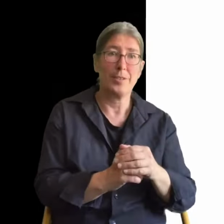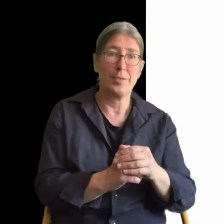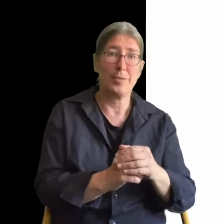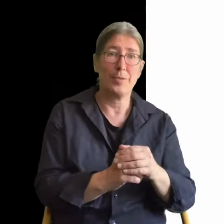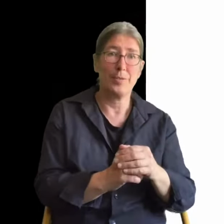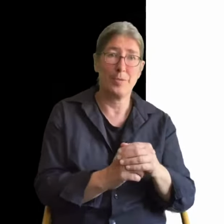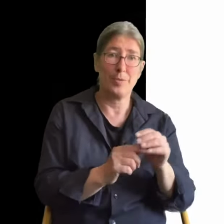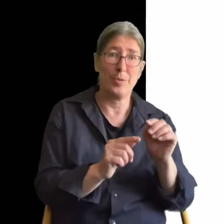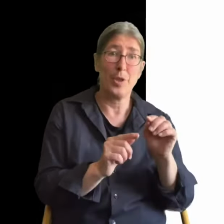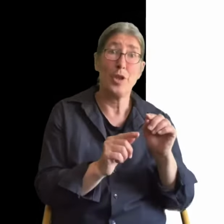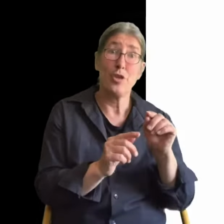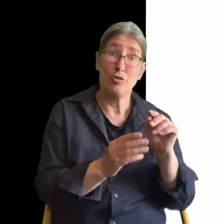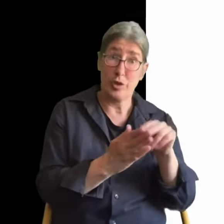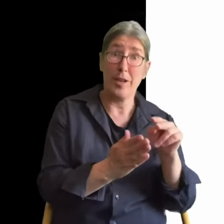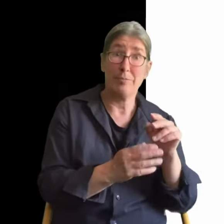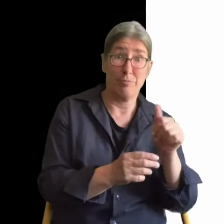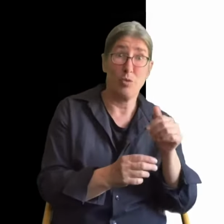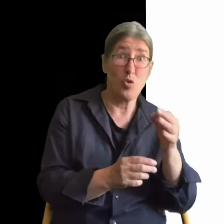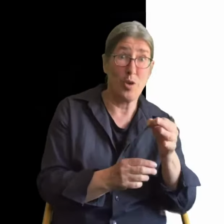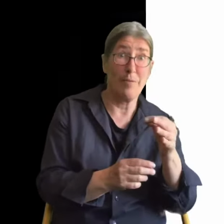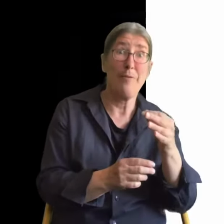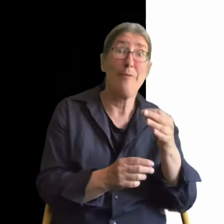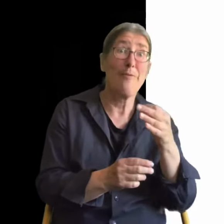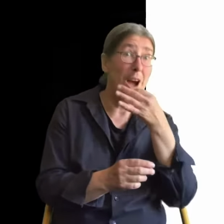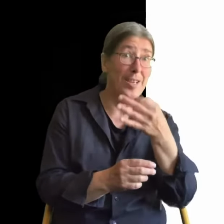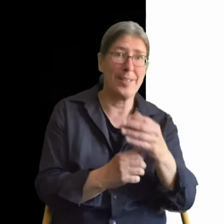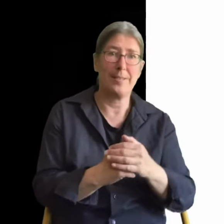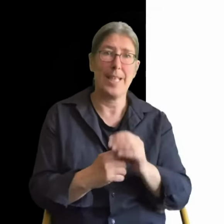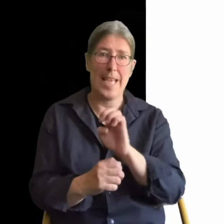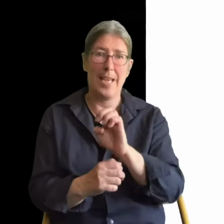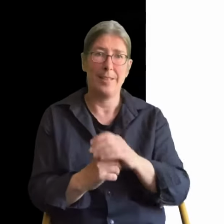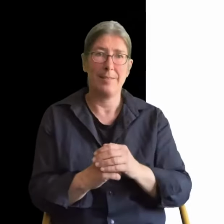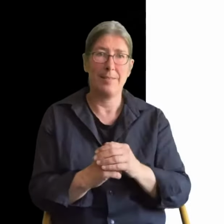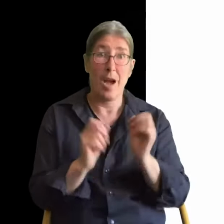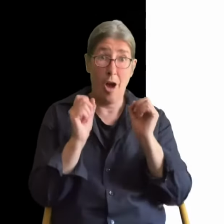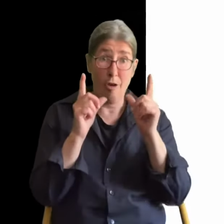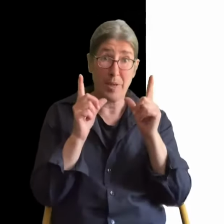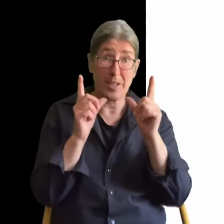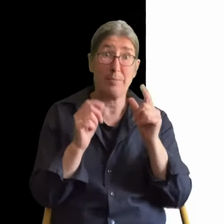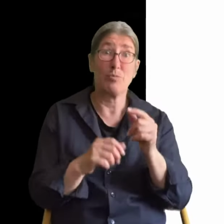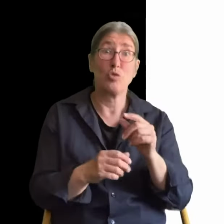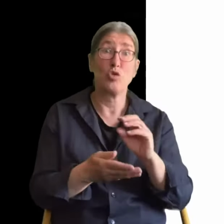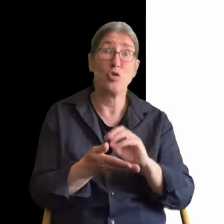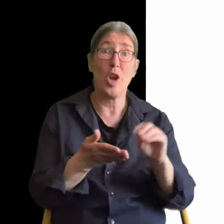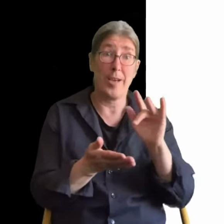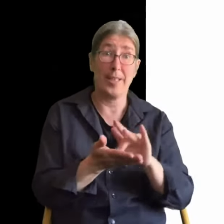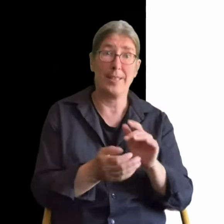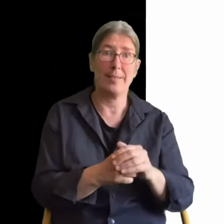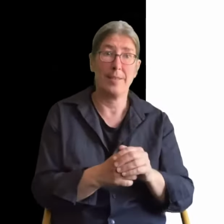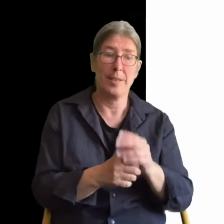Jungfrau stellt ein gut Frage. E. Ein